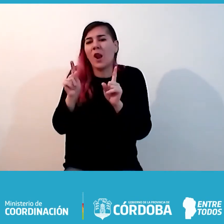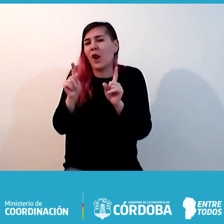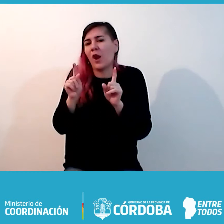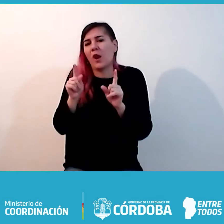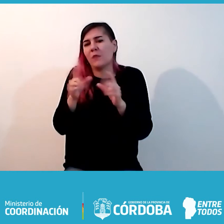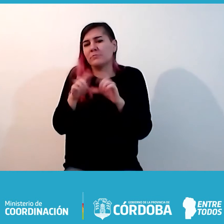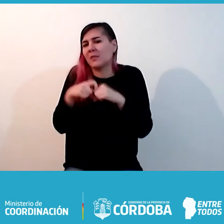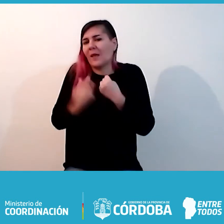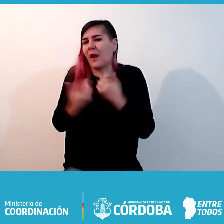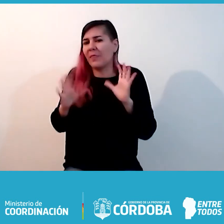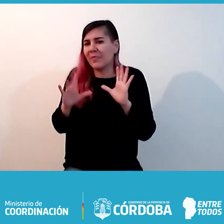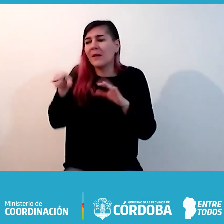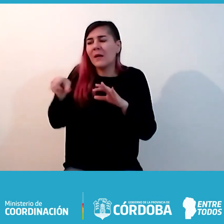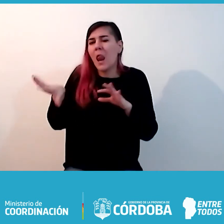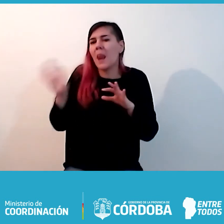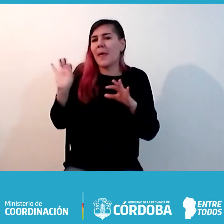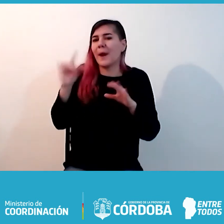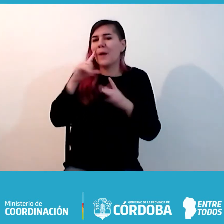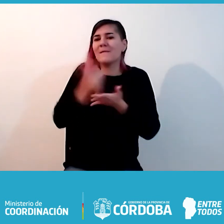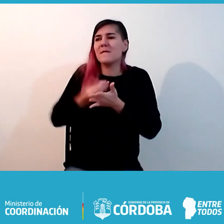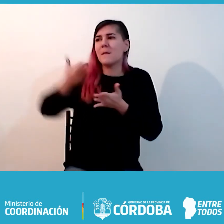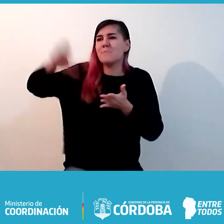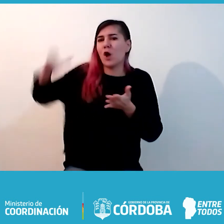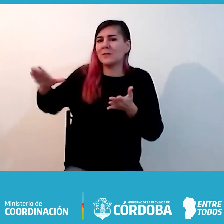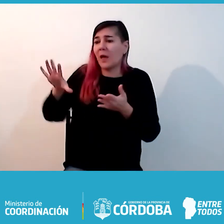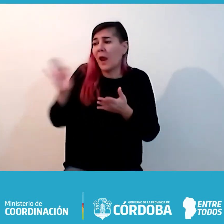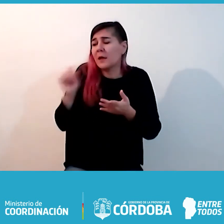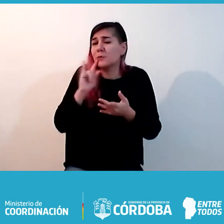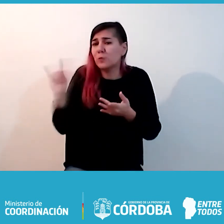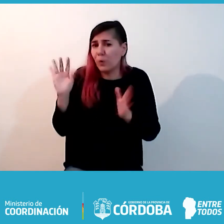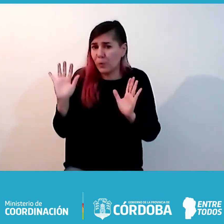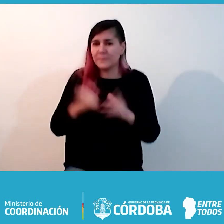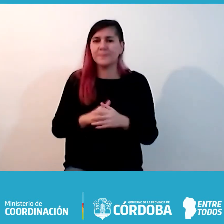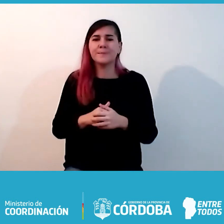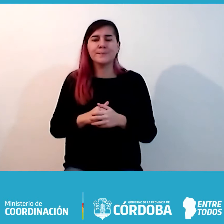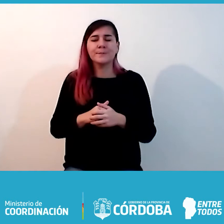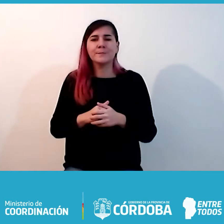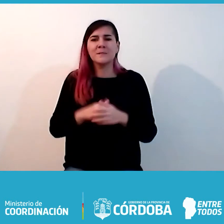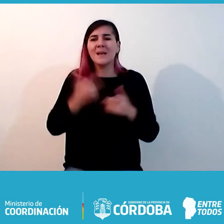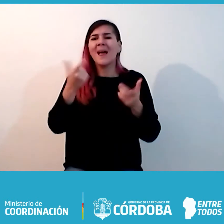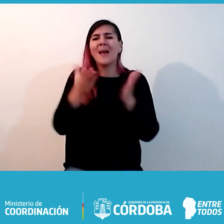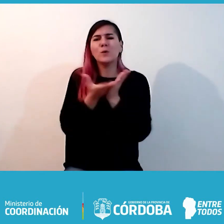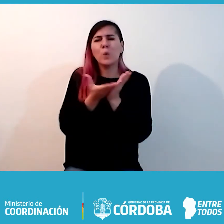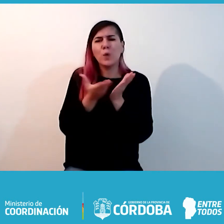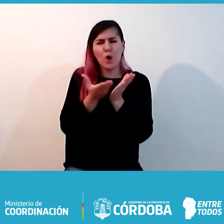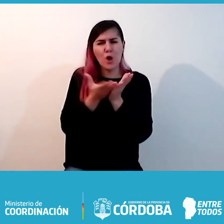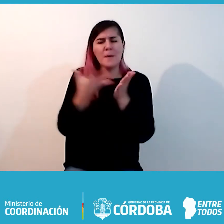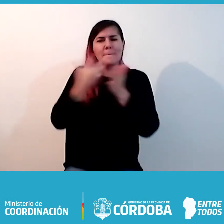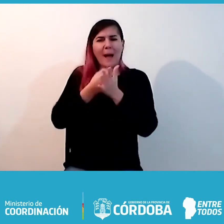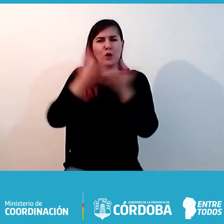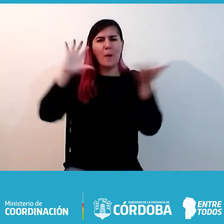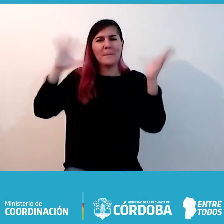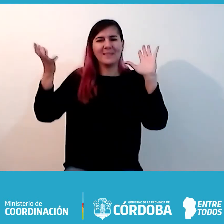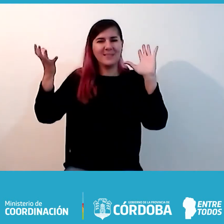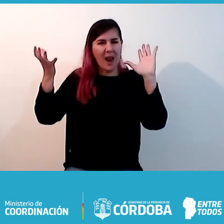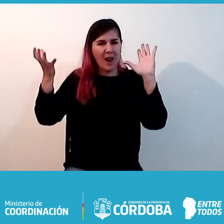y así vivir en el monte. Primeramente afirma el estudio de impacto ambiental, dice que por el oeste tenemos la